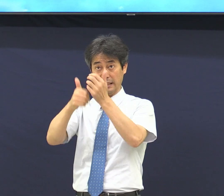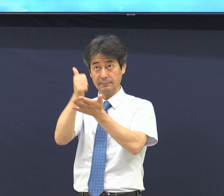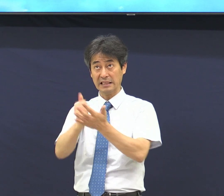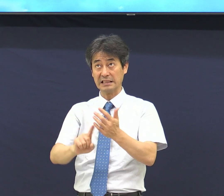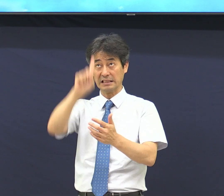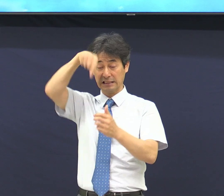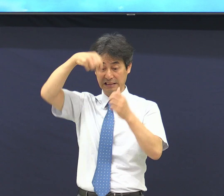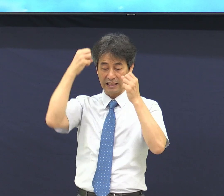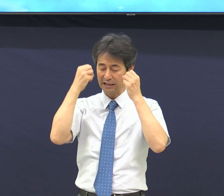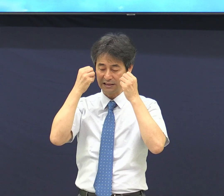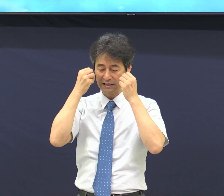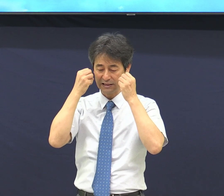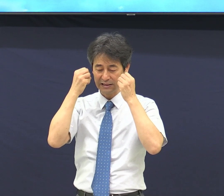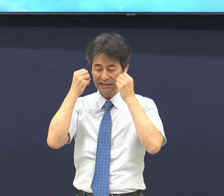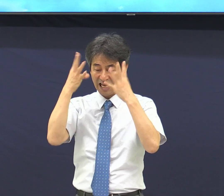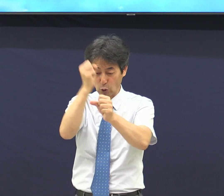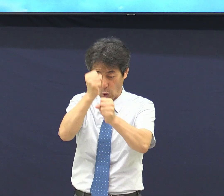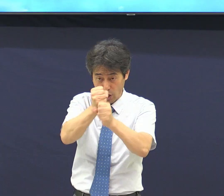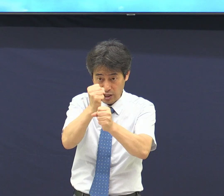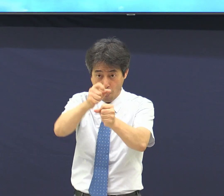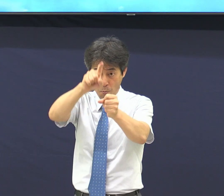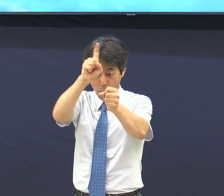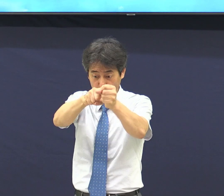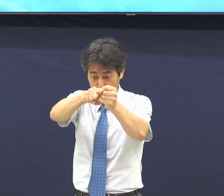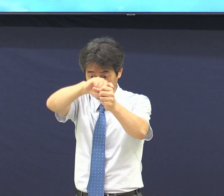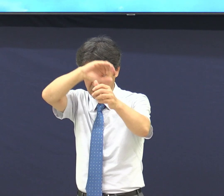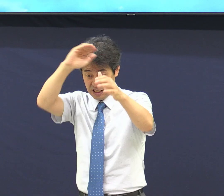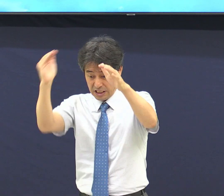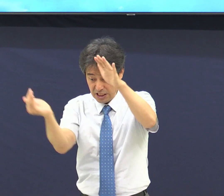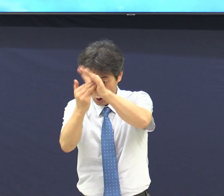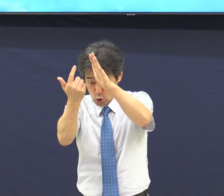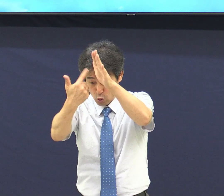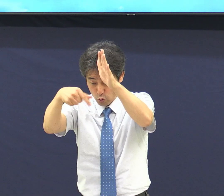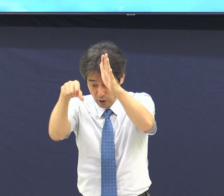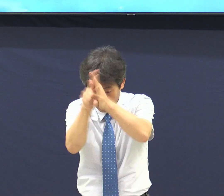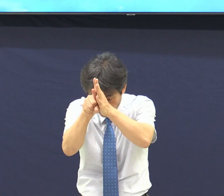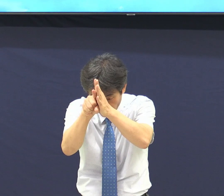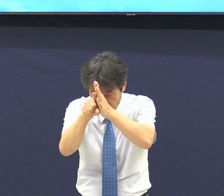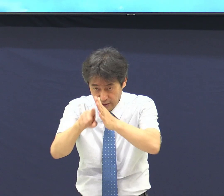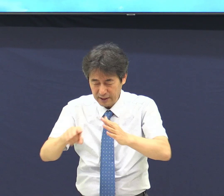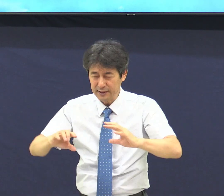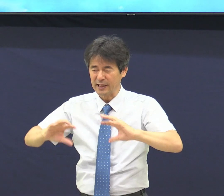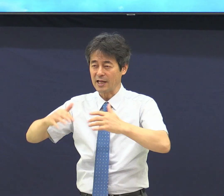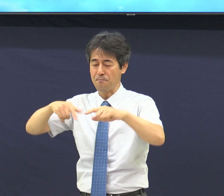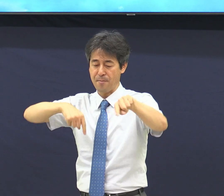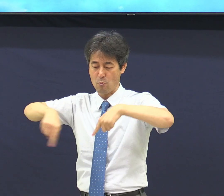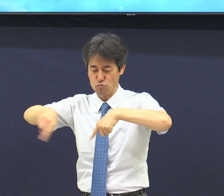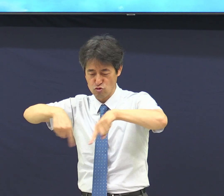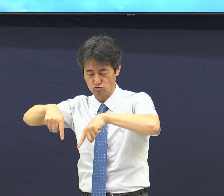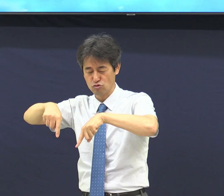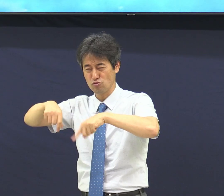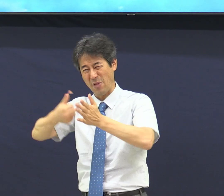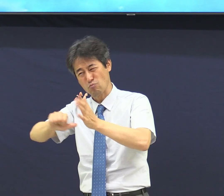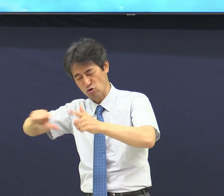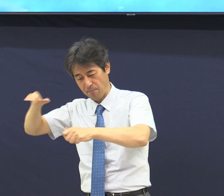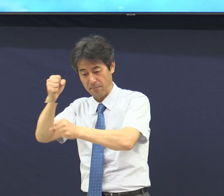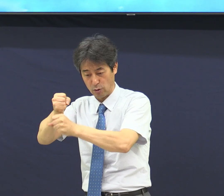또한 하나님께서 천지를 창조하신 그 목적을 이루기 위해서 세상 만물을